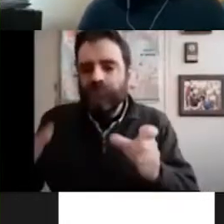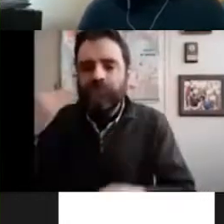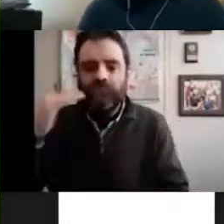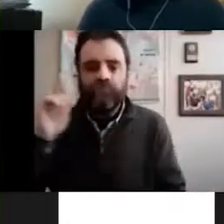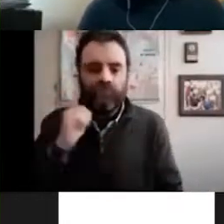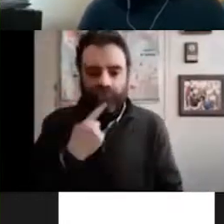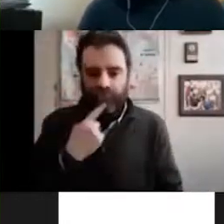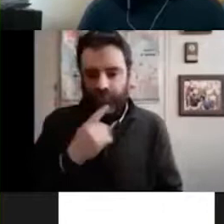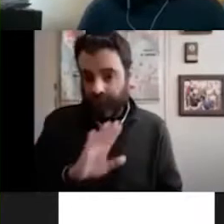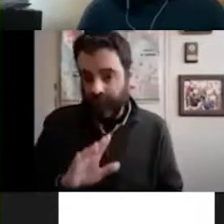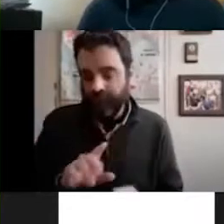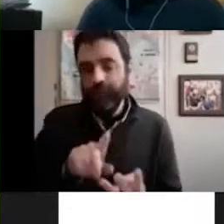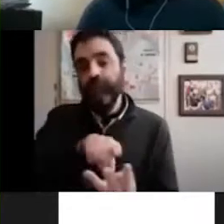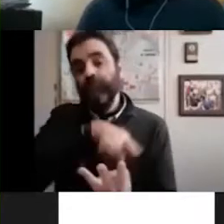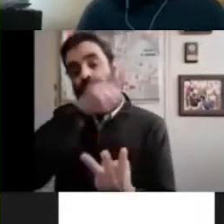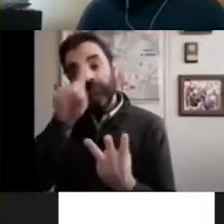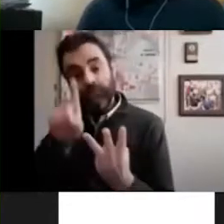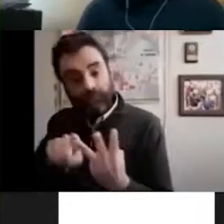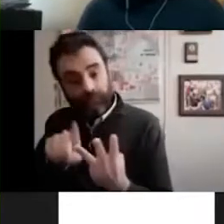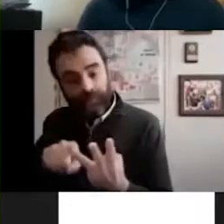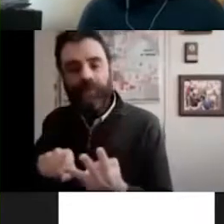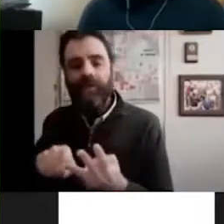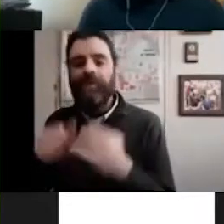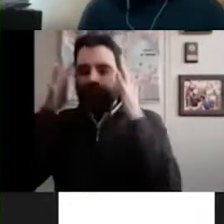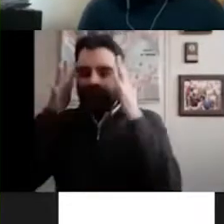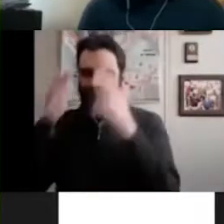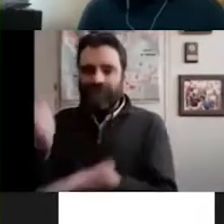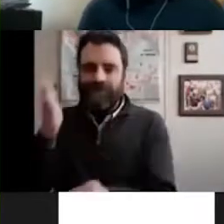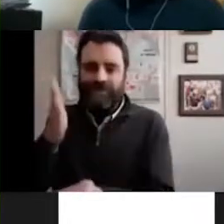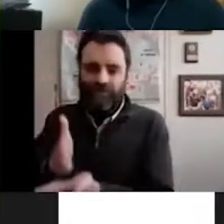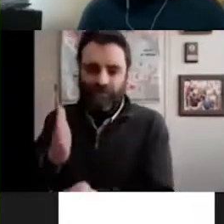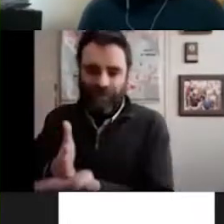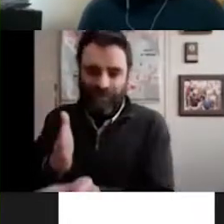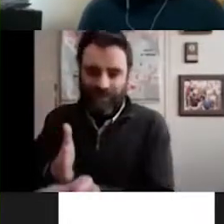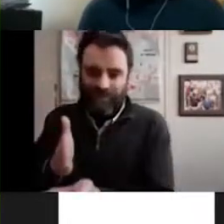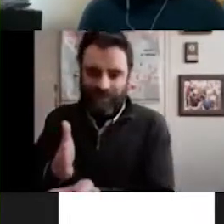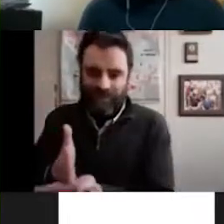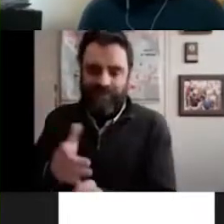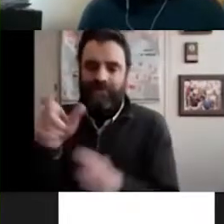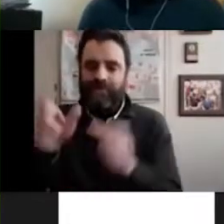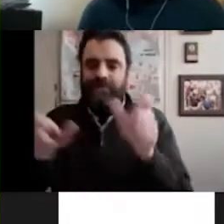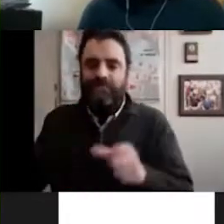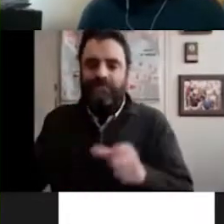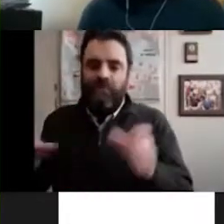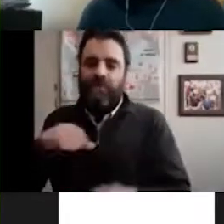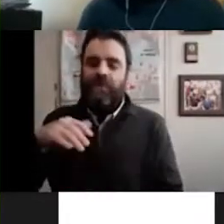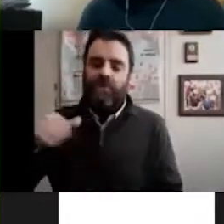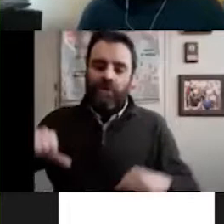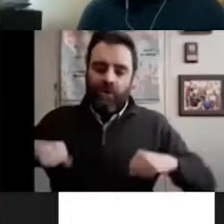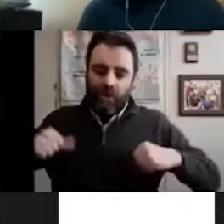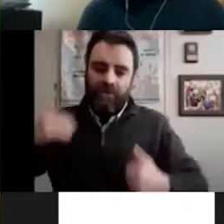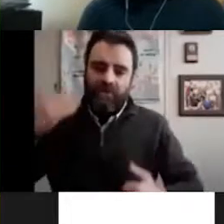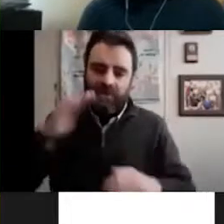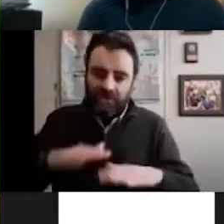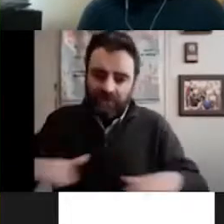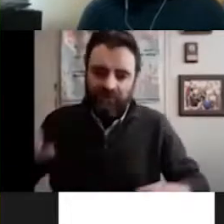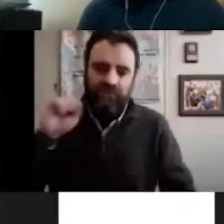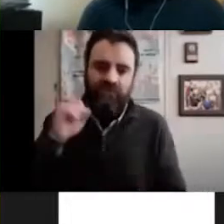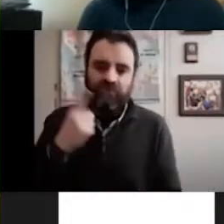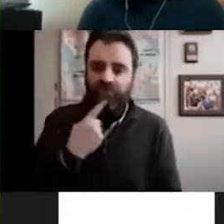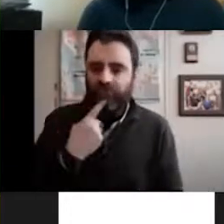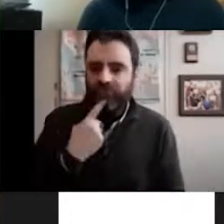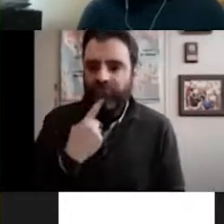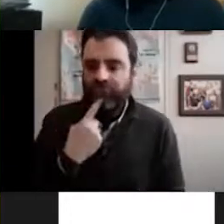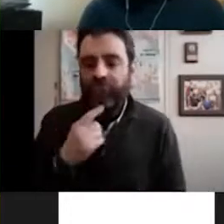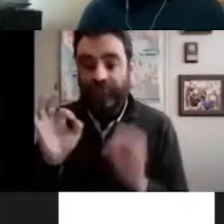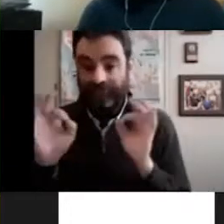Hacer pruebas auditivas para los niños sordos. Y por último, está el tema en que nos enfocamos, que es la escuela,